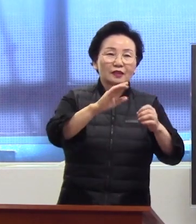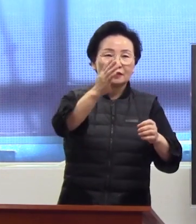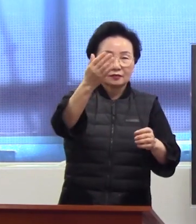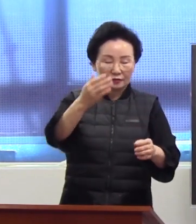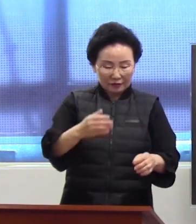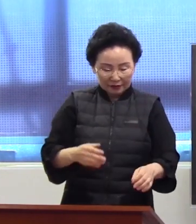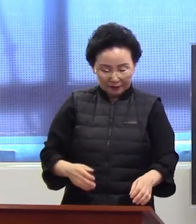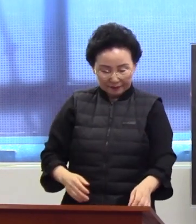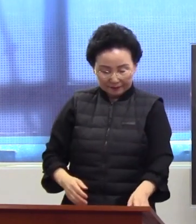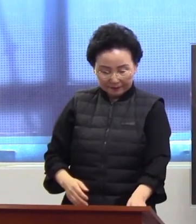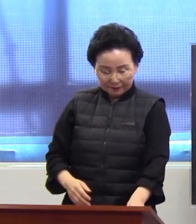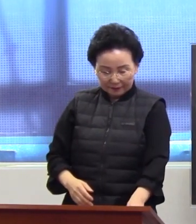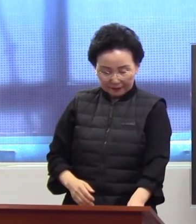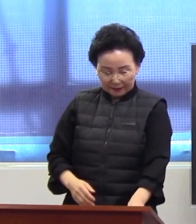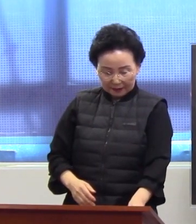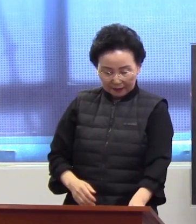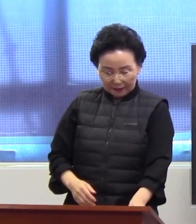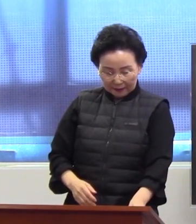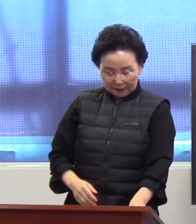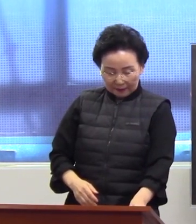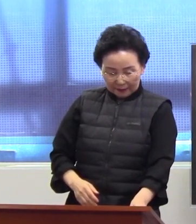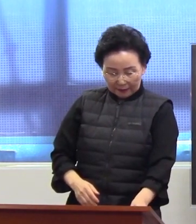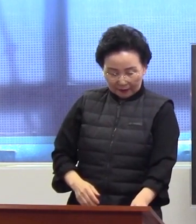되는 거죠.